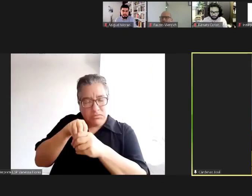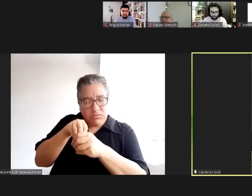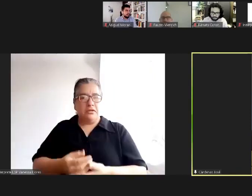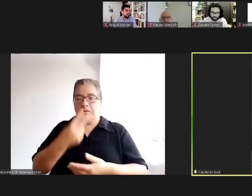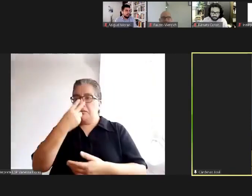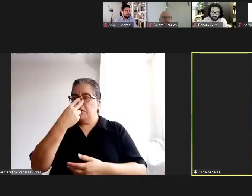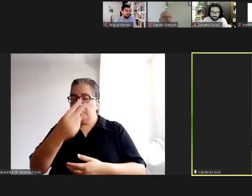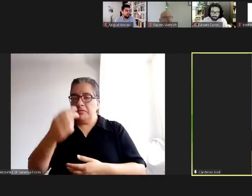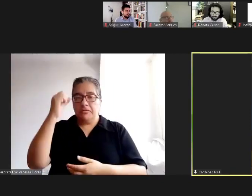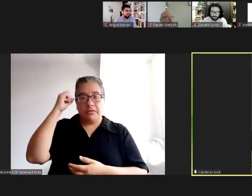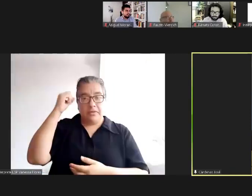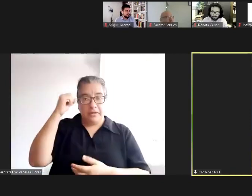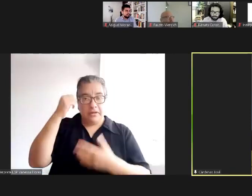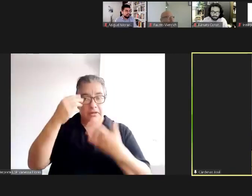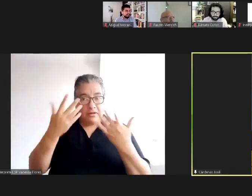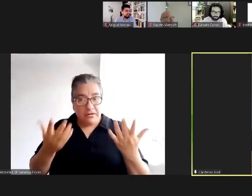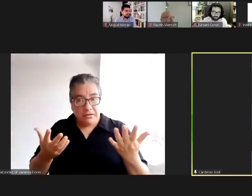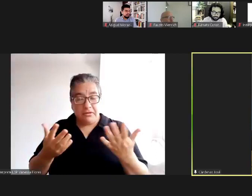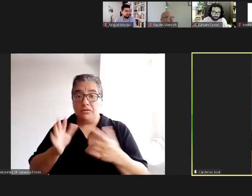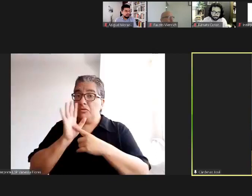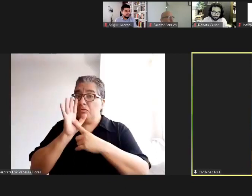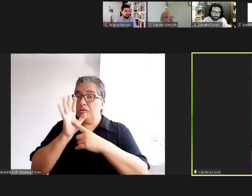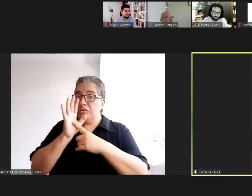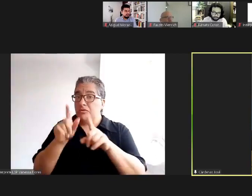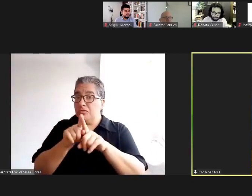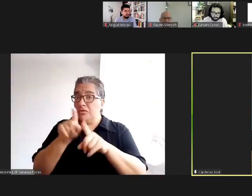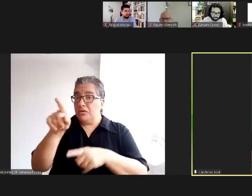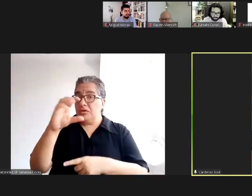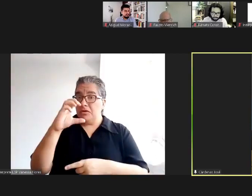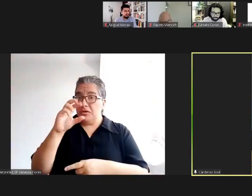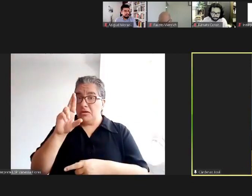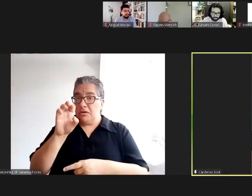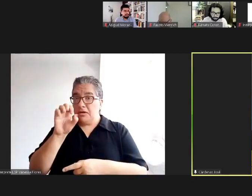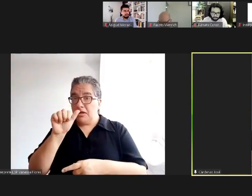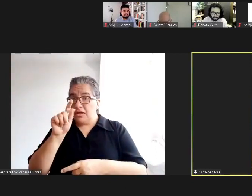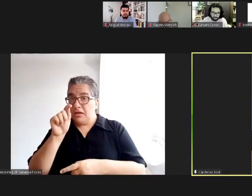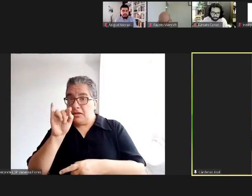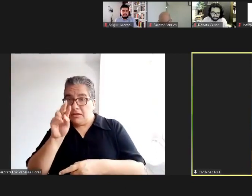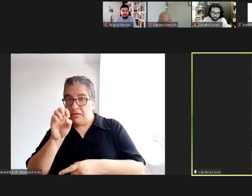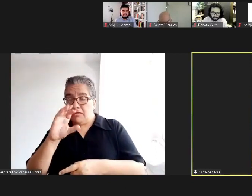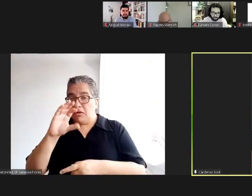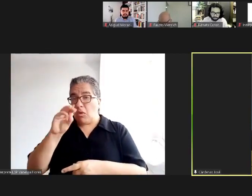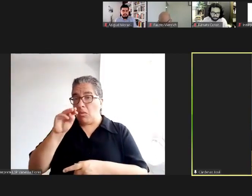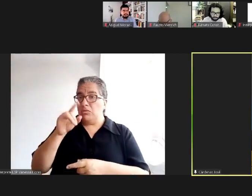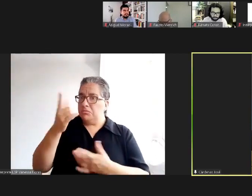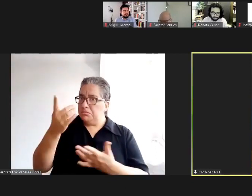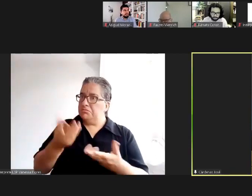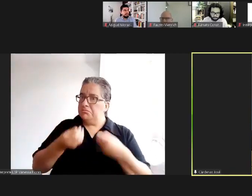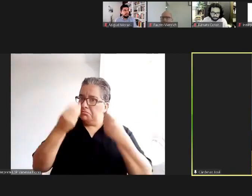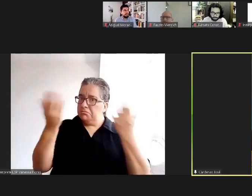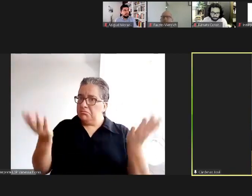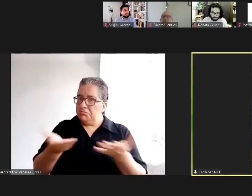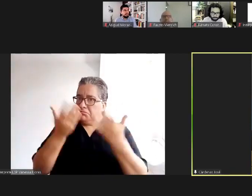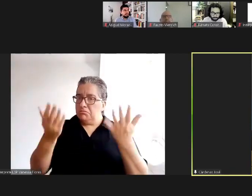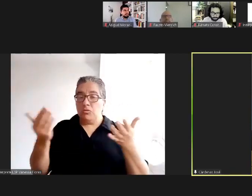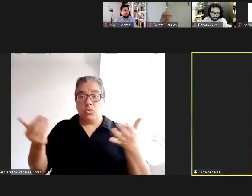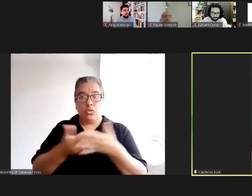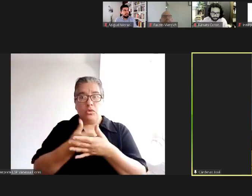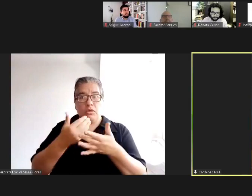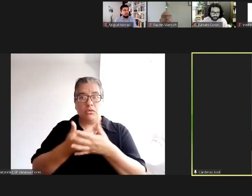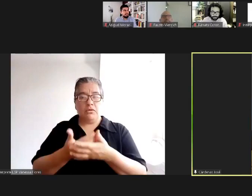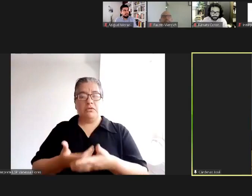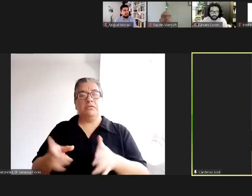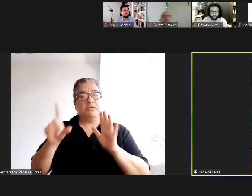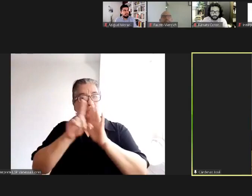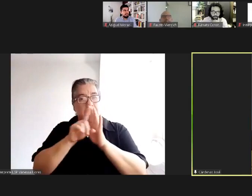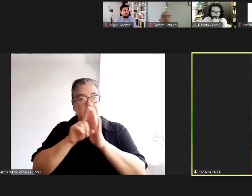Commons, que es una muestra de que la sociedad, al ser dinámica, demanda nuevos campos jurídicos. Le